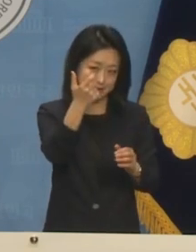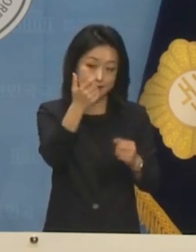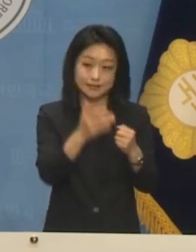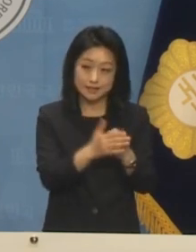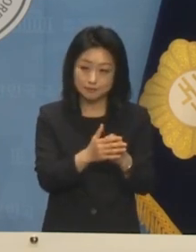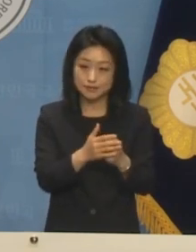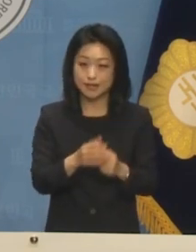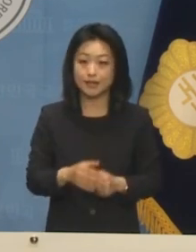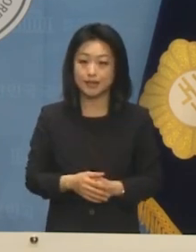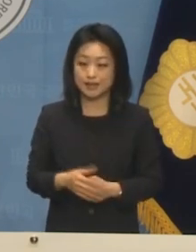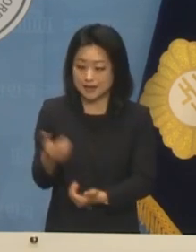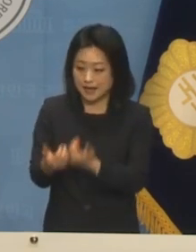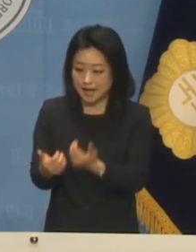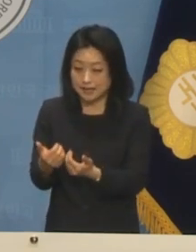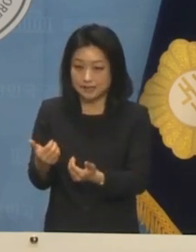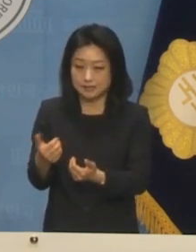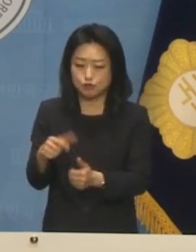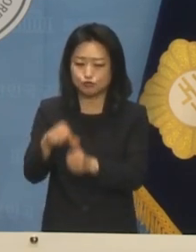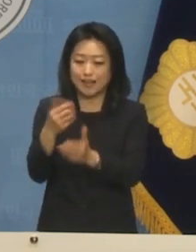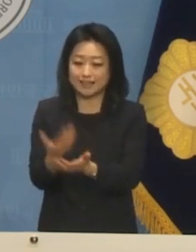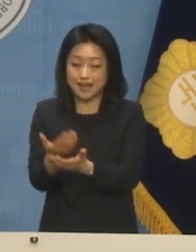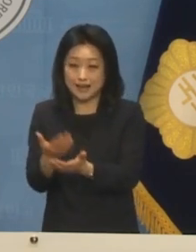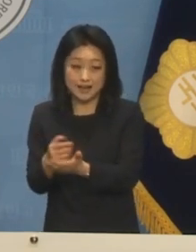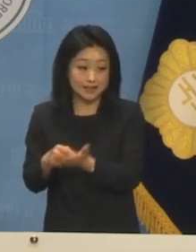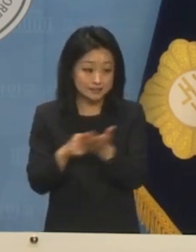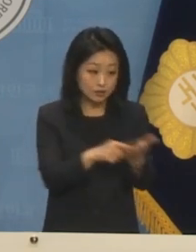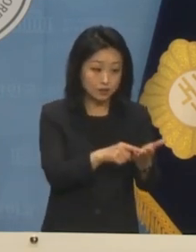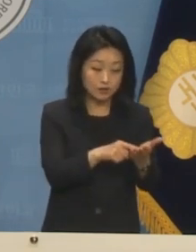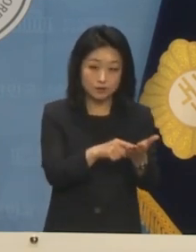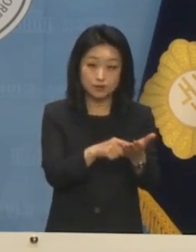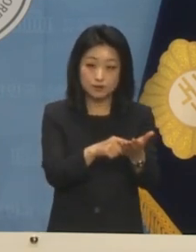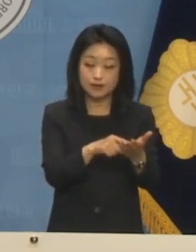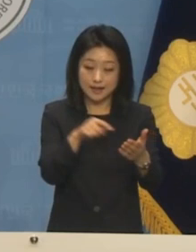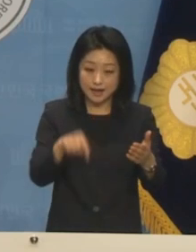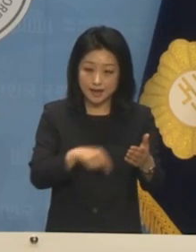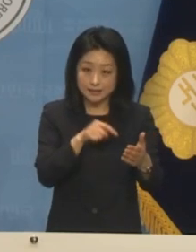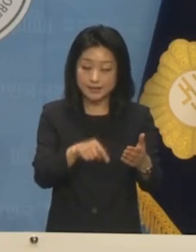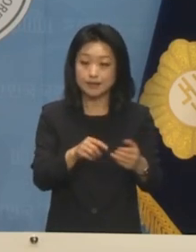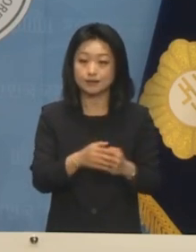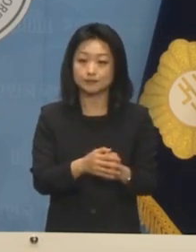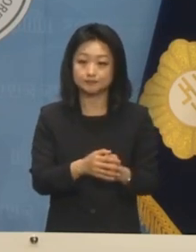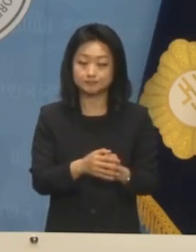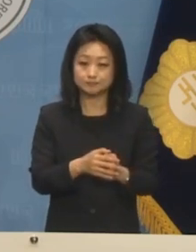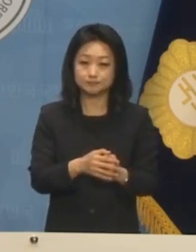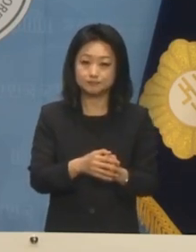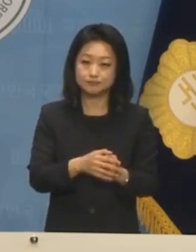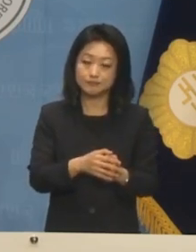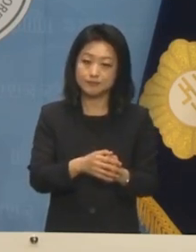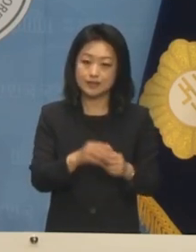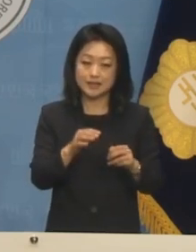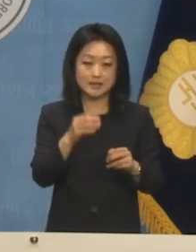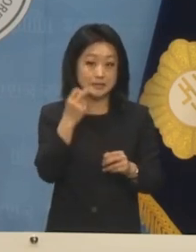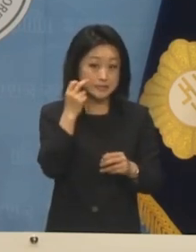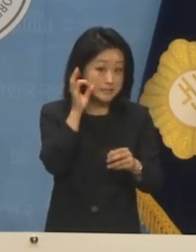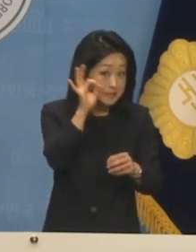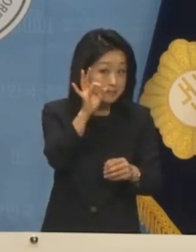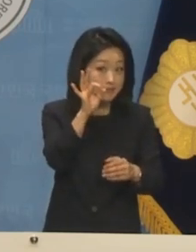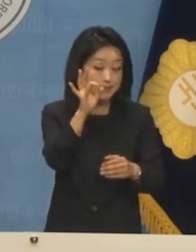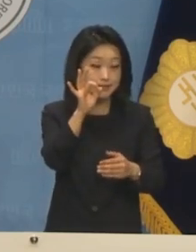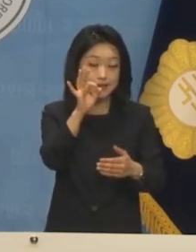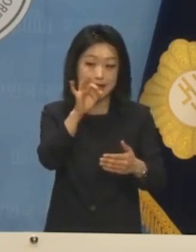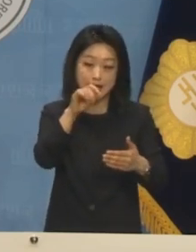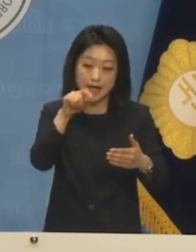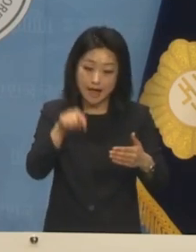구제 신청일로부터 55일 전후하여 신문회의 일정을 잡습니다. 이를 역산해서 다시